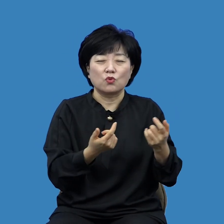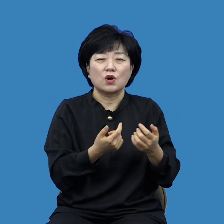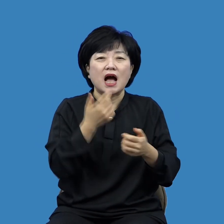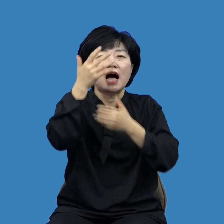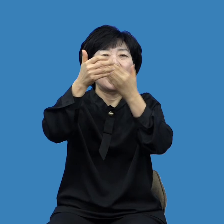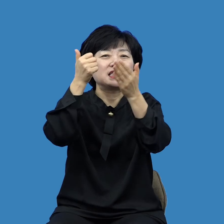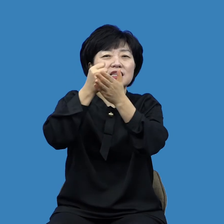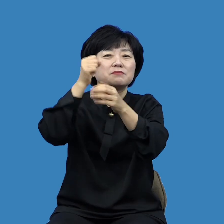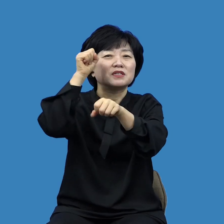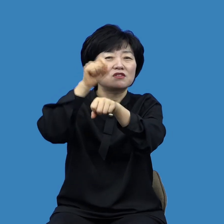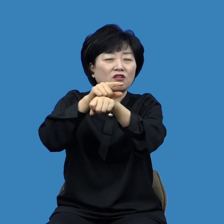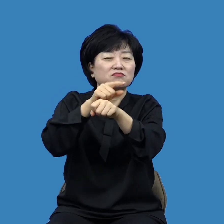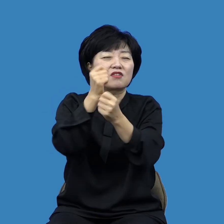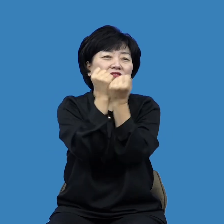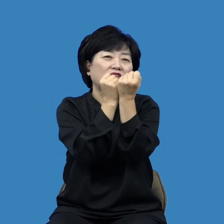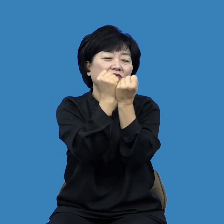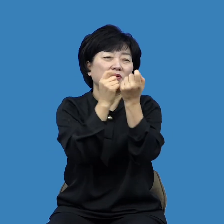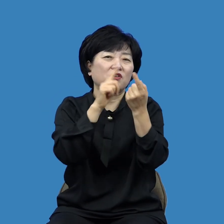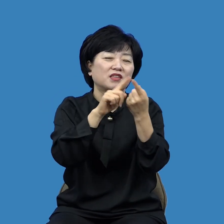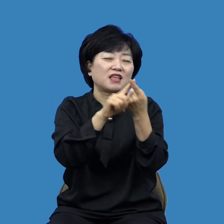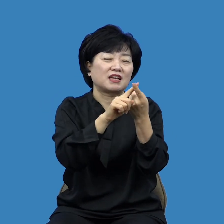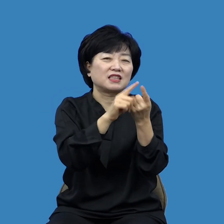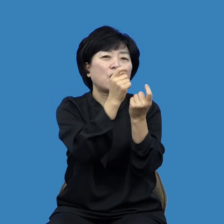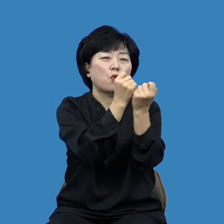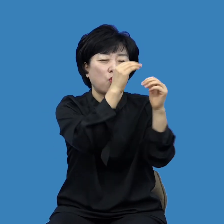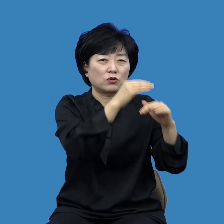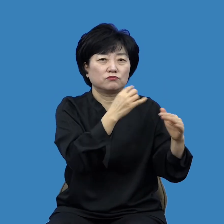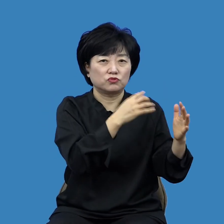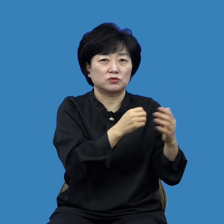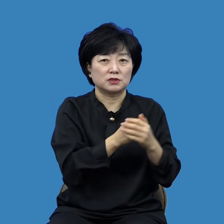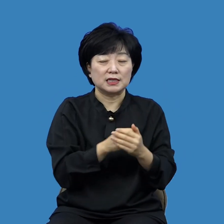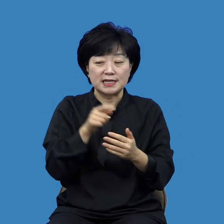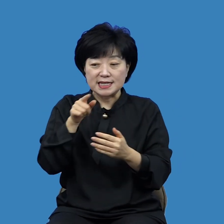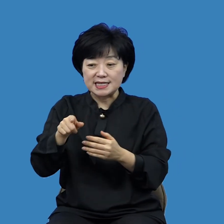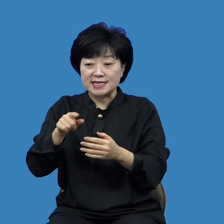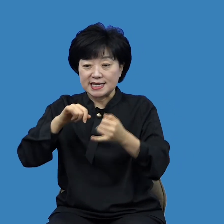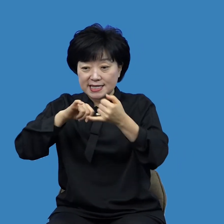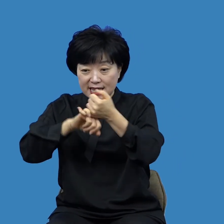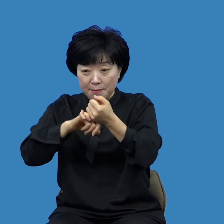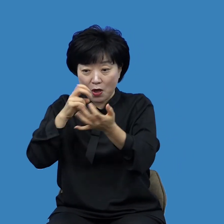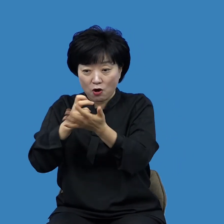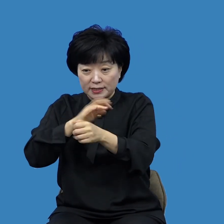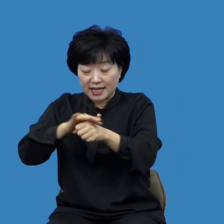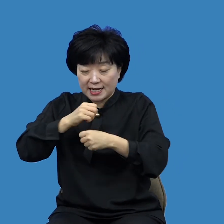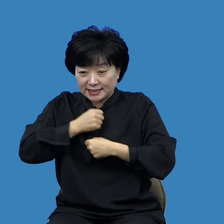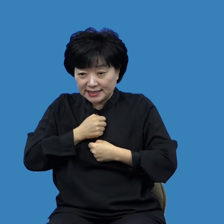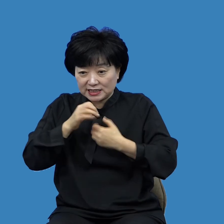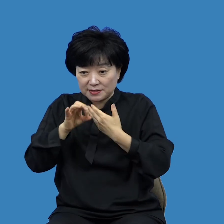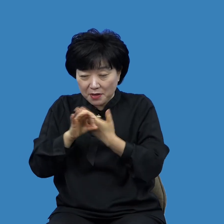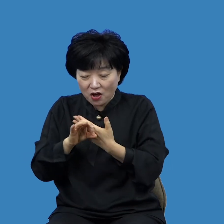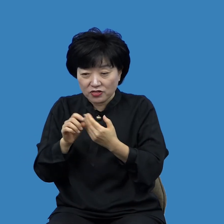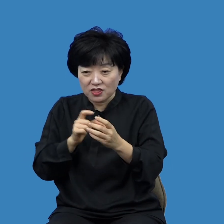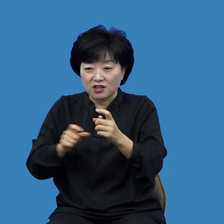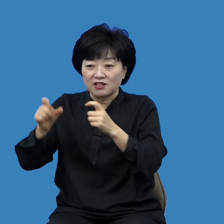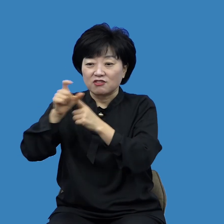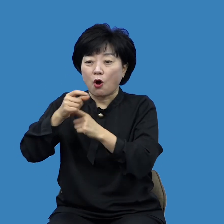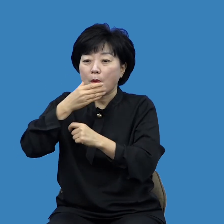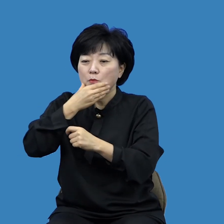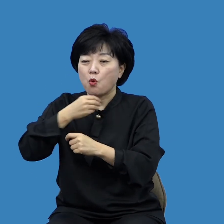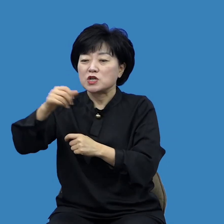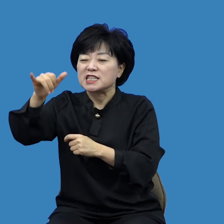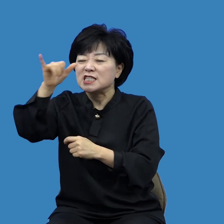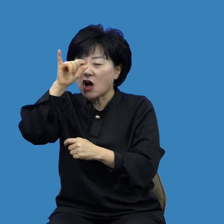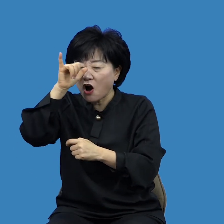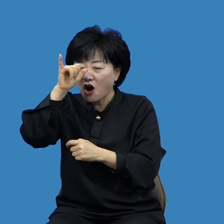이렇게 해야 된다, 어떤 설명적인 거고, 이 계명을 지켜라, 그러면 너희에게 이런 복이 있을 거다라고 한 거는요